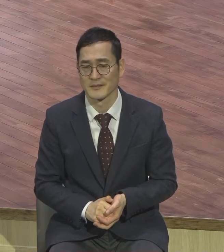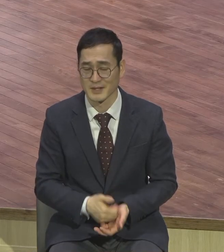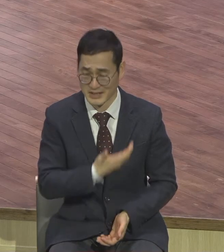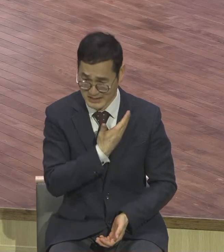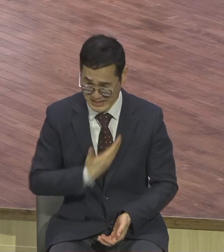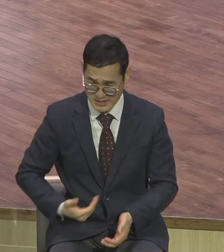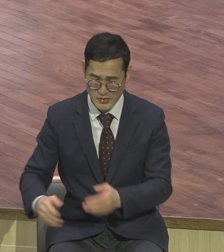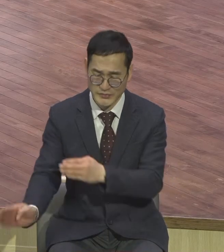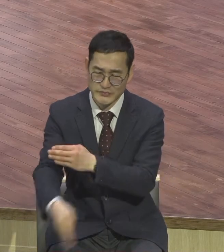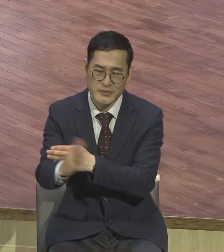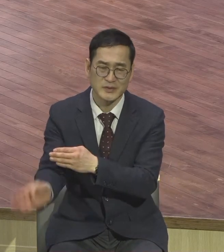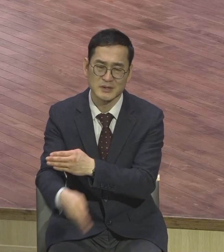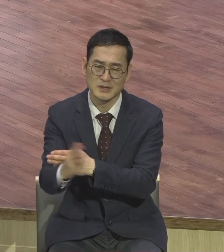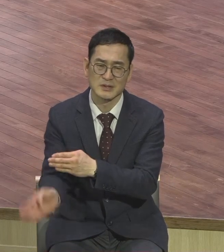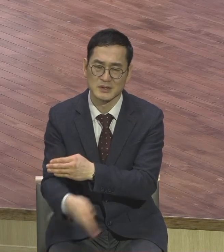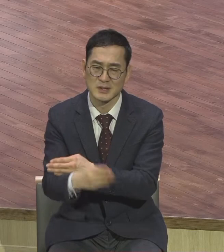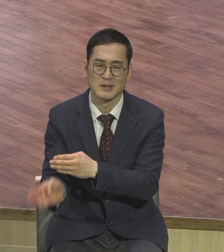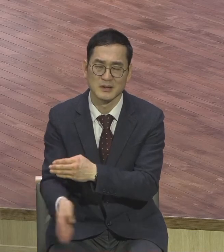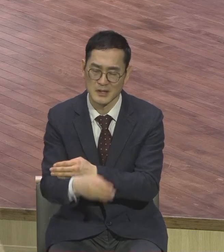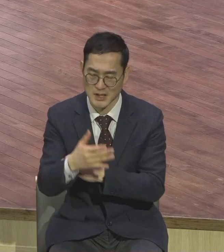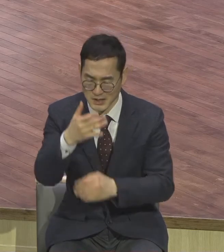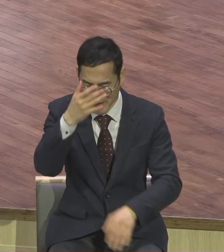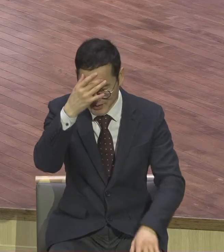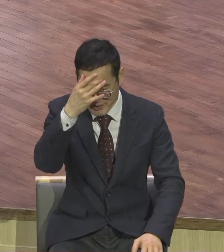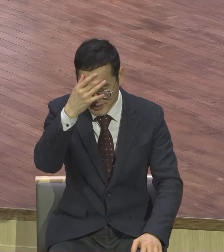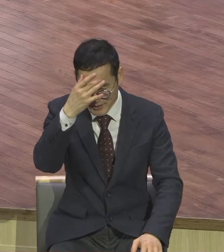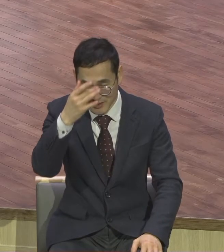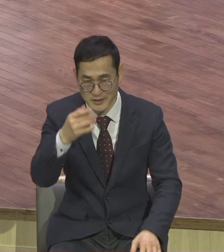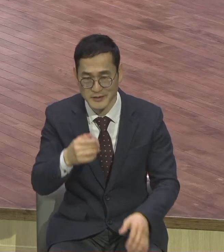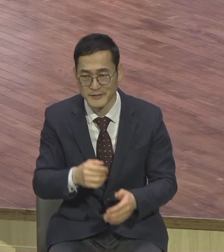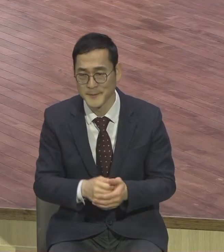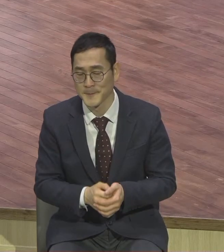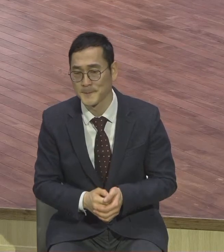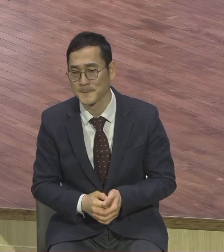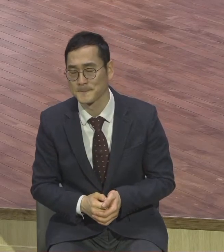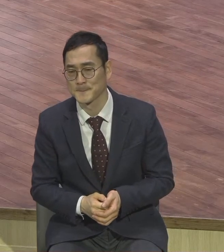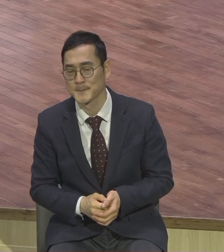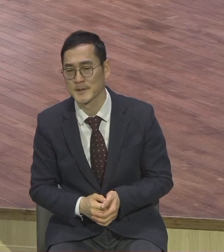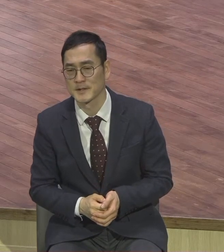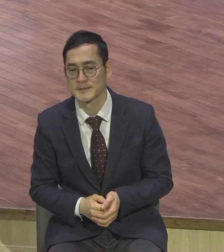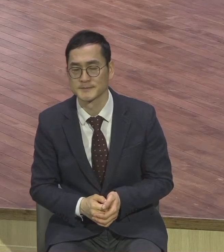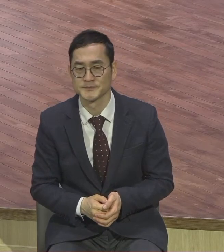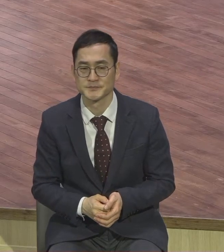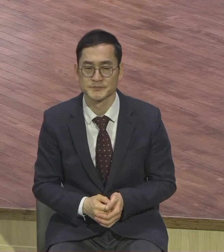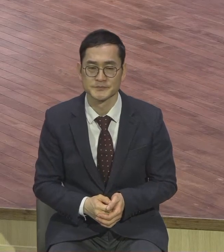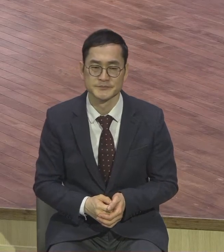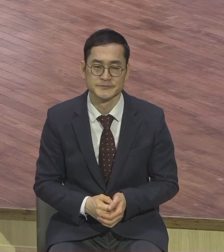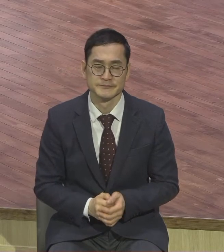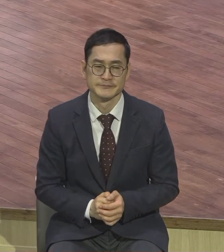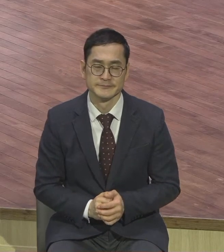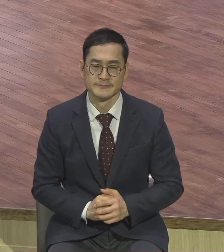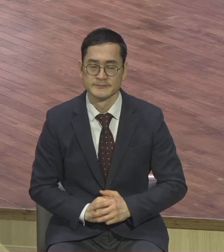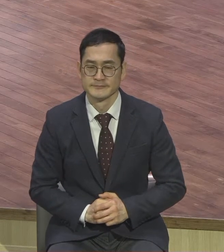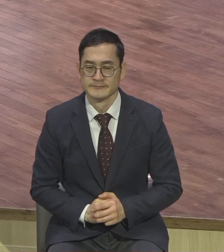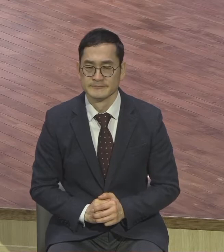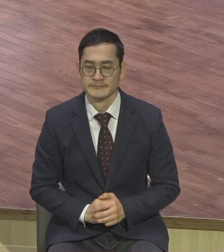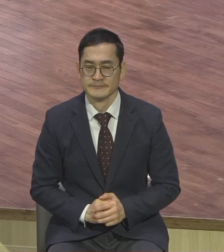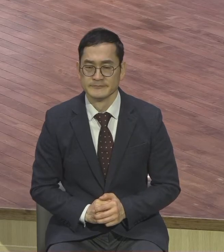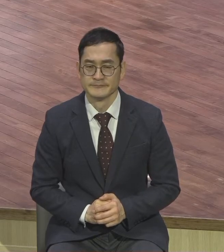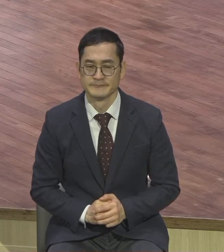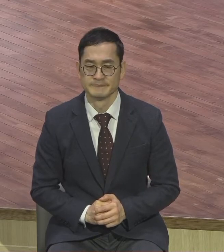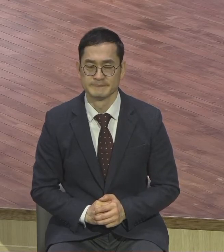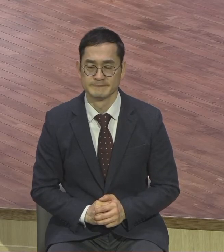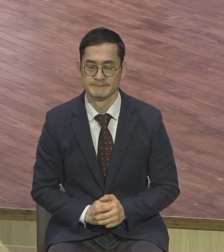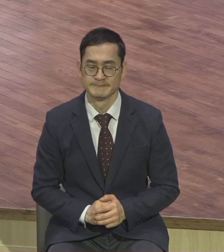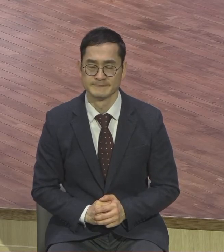못줘. 불신자가 이런 방법 저런 방법으로 무슨 와서 좀 교회